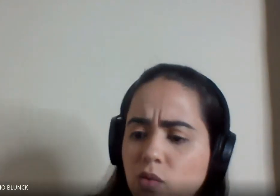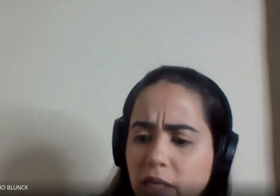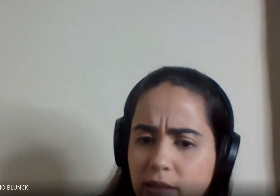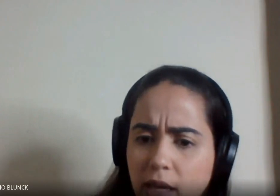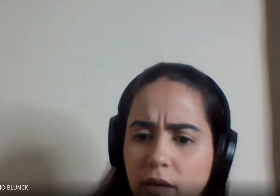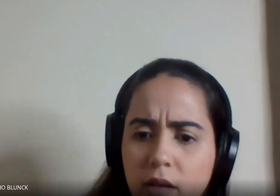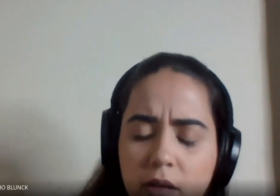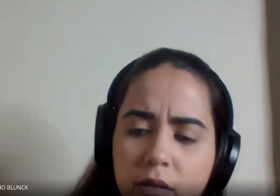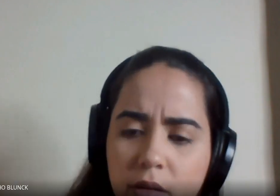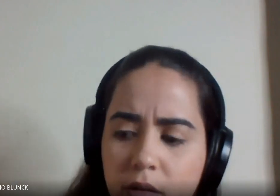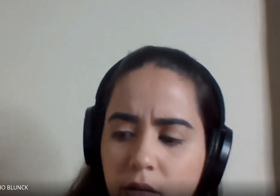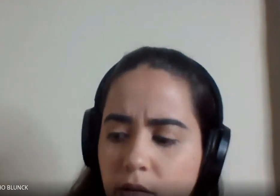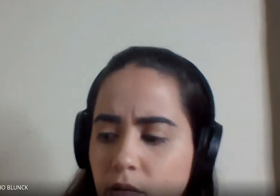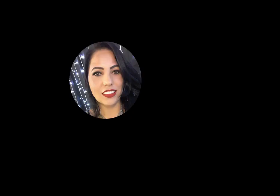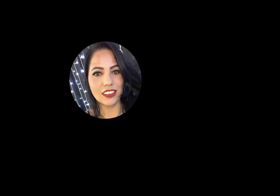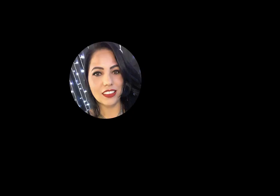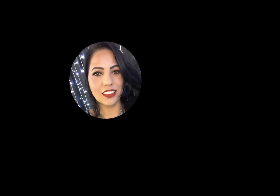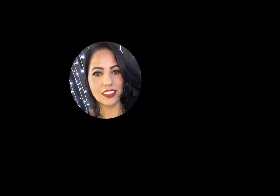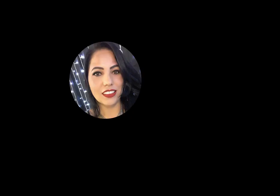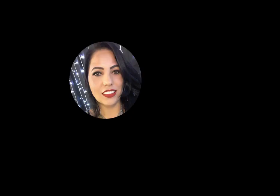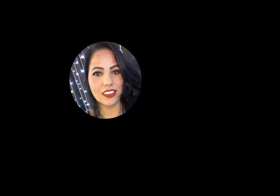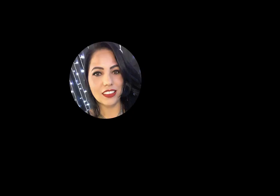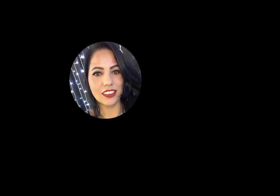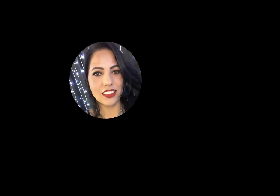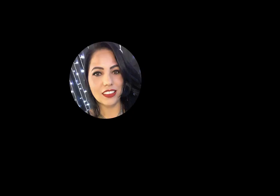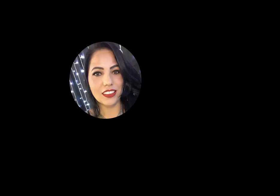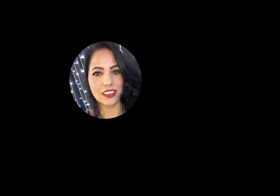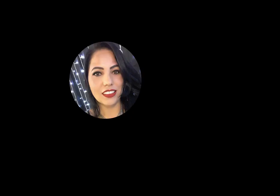É isso, Maricela? De nada, Jana.